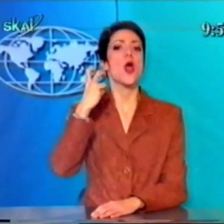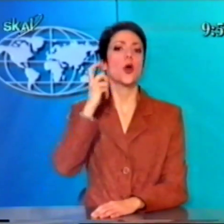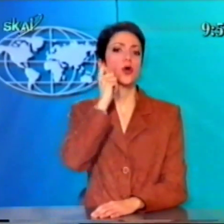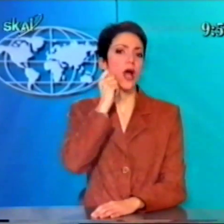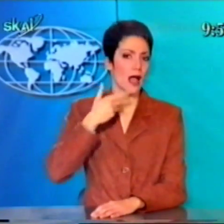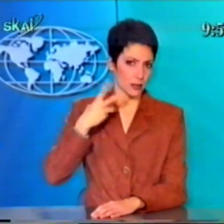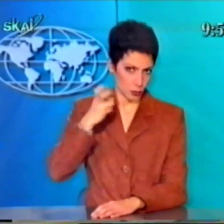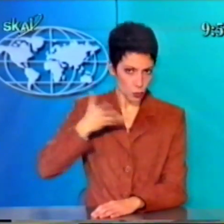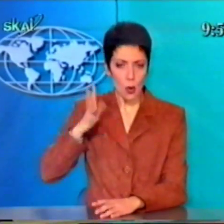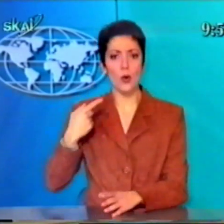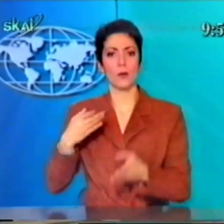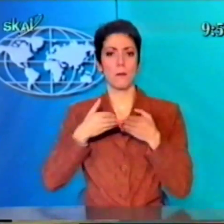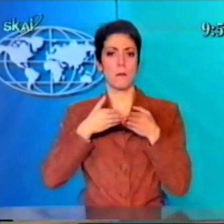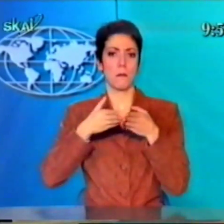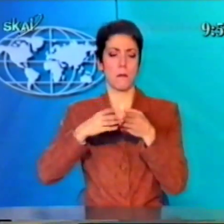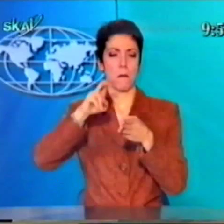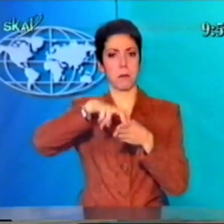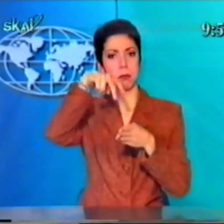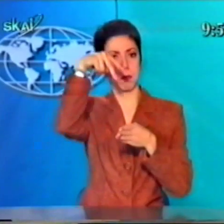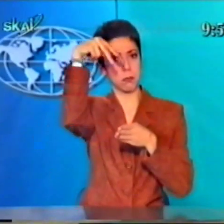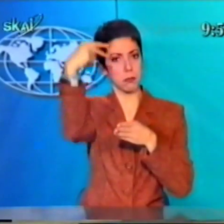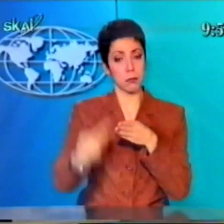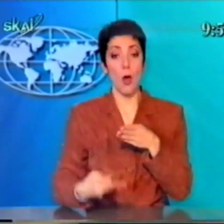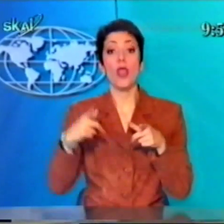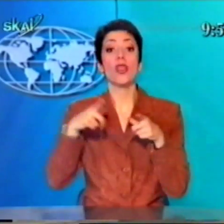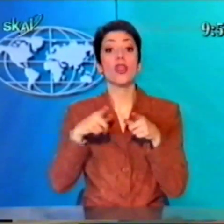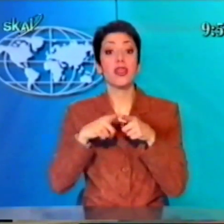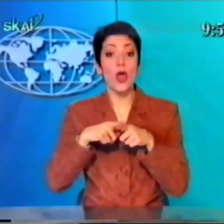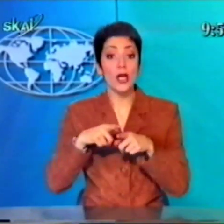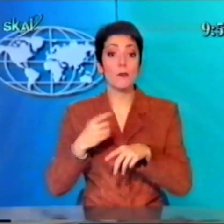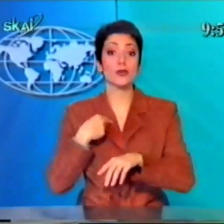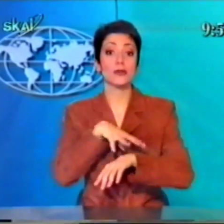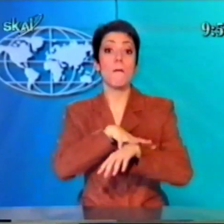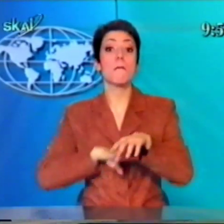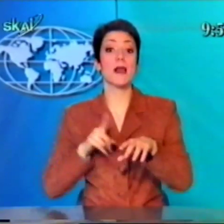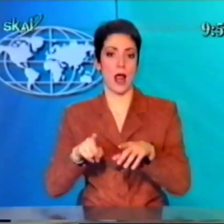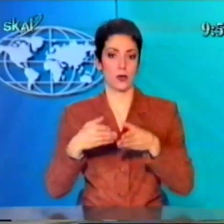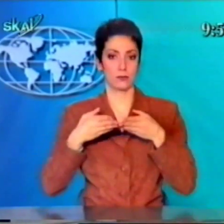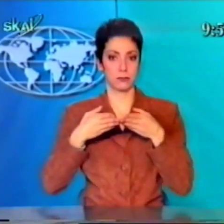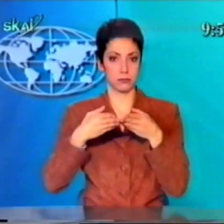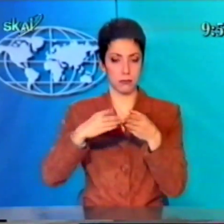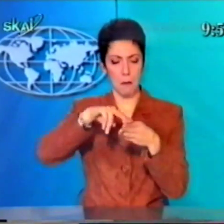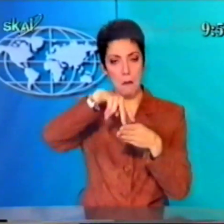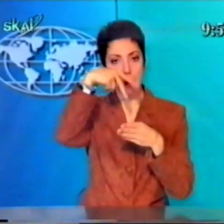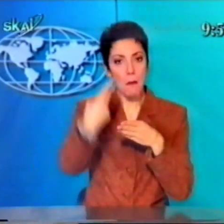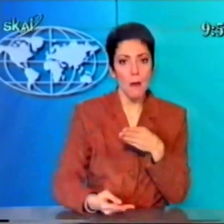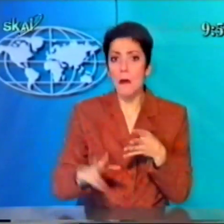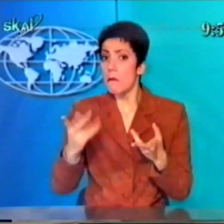δόκιμος πλοίαρχος Θόδωρος Δαφερέρας εξαφανίστηκε λίγο πριν δέσει το πλοίο, ενώ άκαρπες είναι οι προσπάθειες των σωστικών